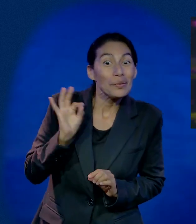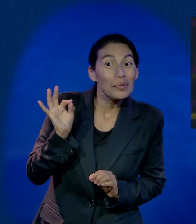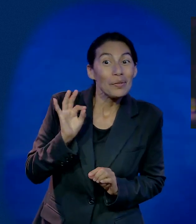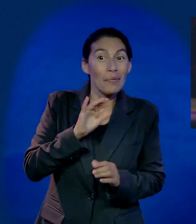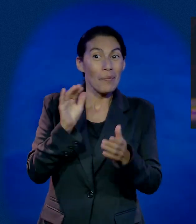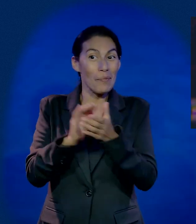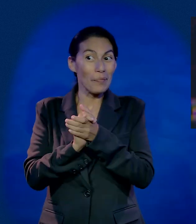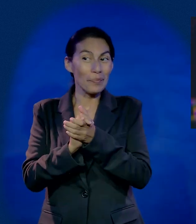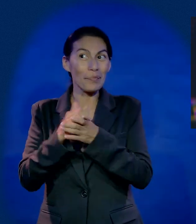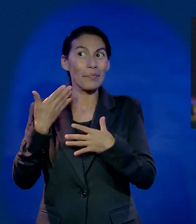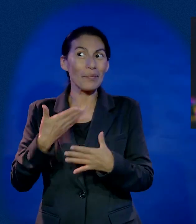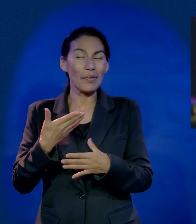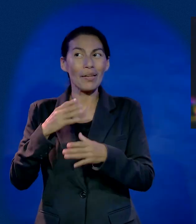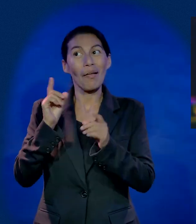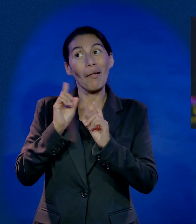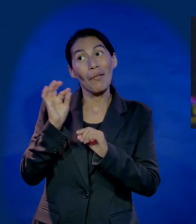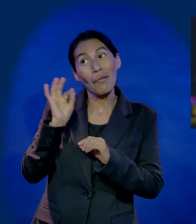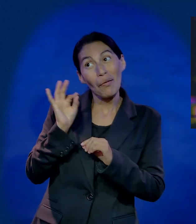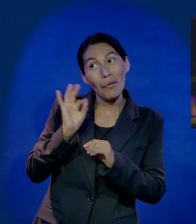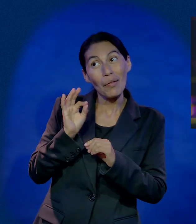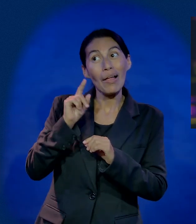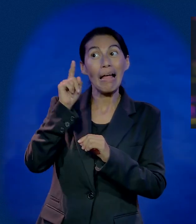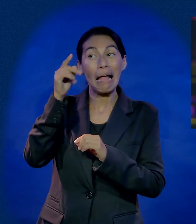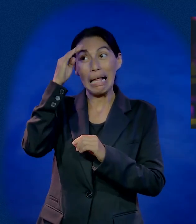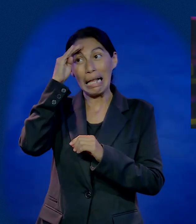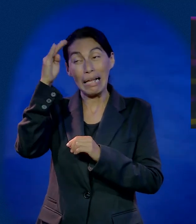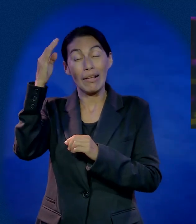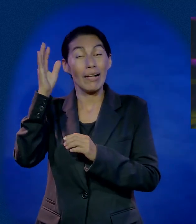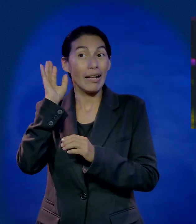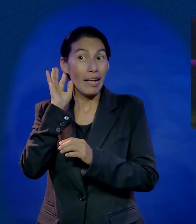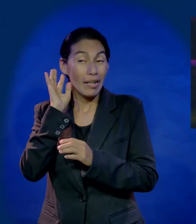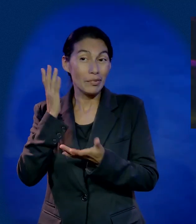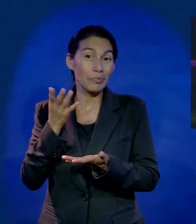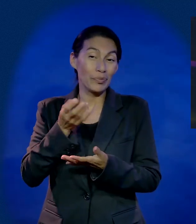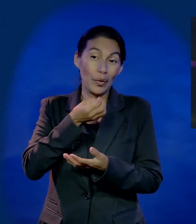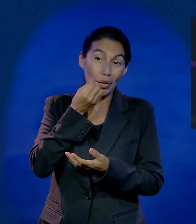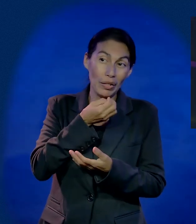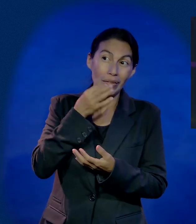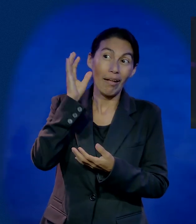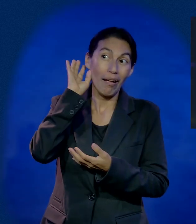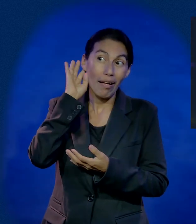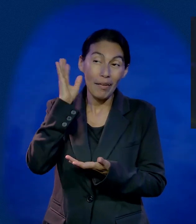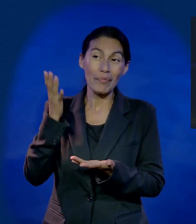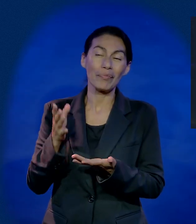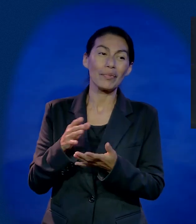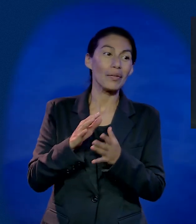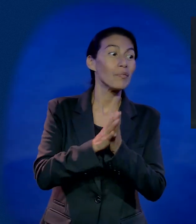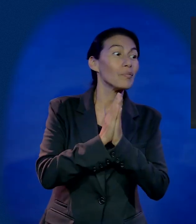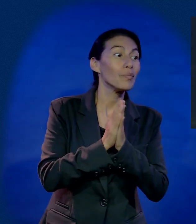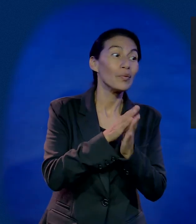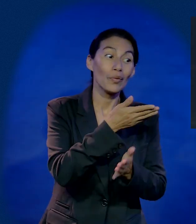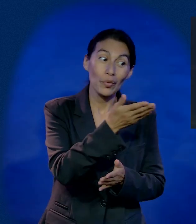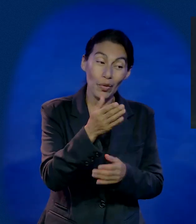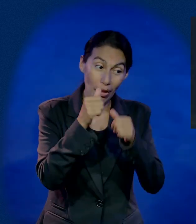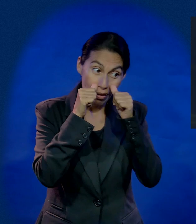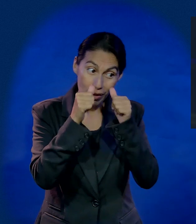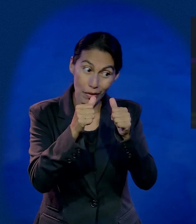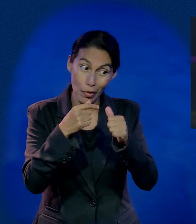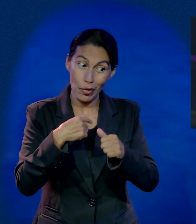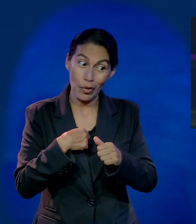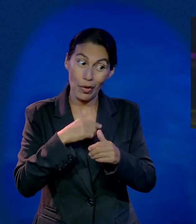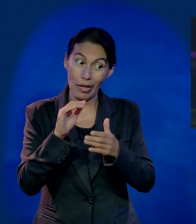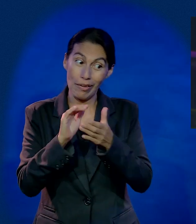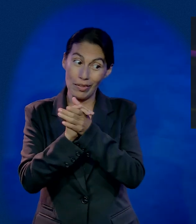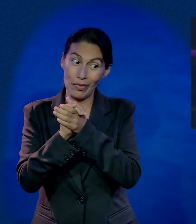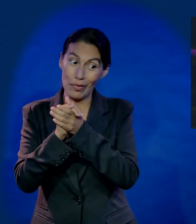lo mejor este sábado me piden matrimonio, a lo mejor el Señor escuchó mi oración, a lo mejor, y ahí va a estar con la familia, hey, atentos